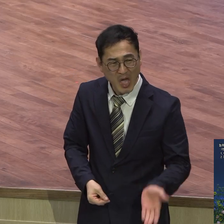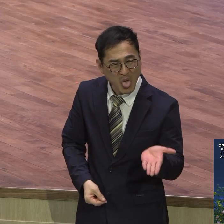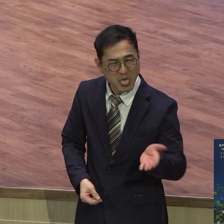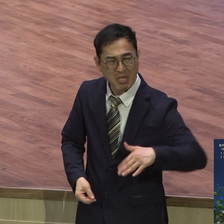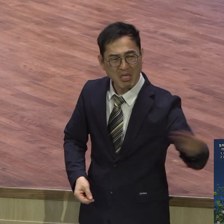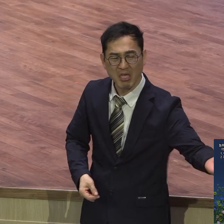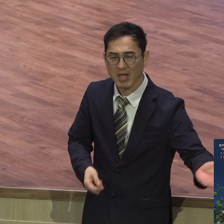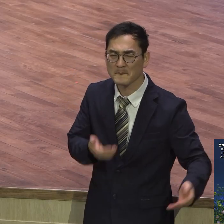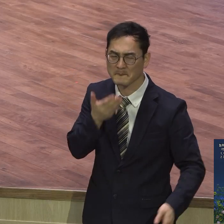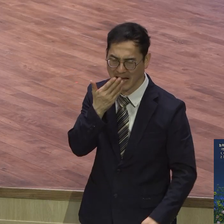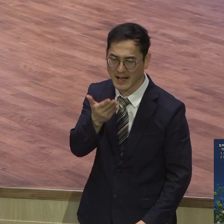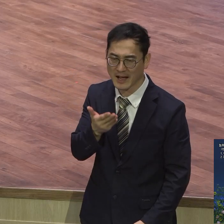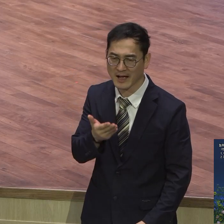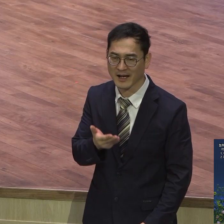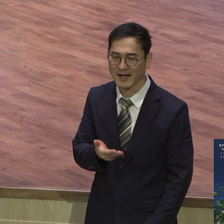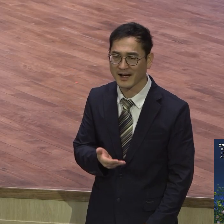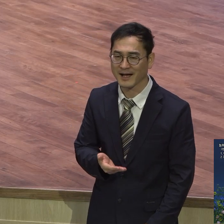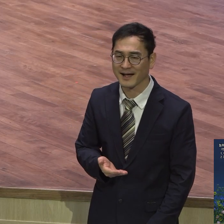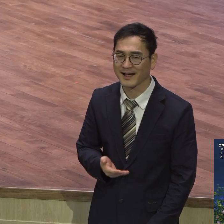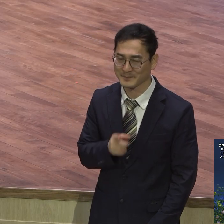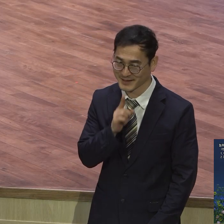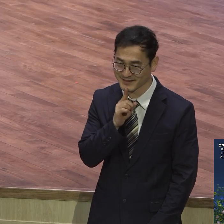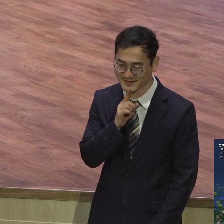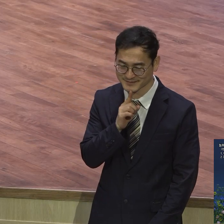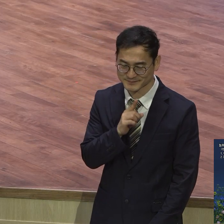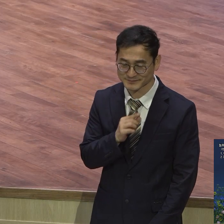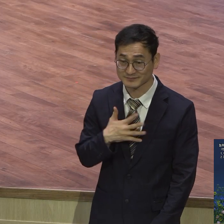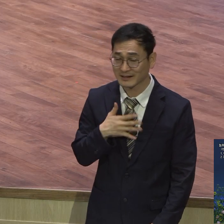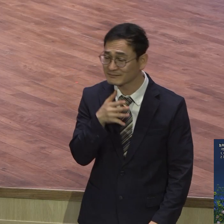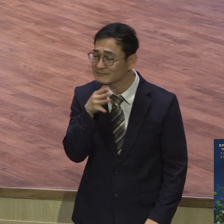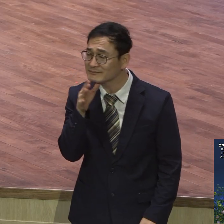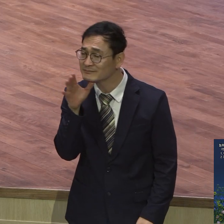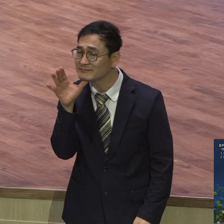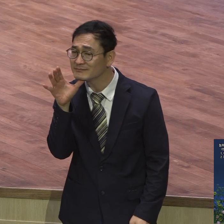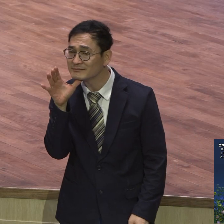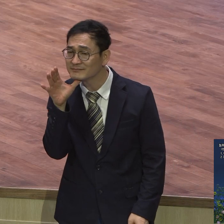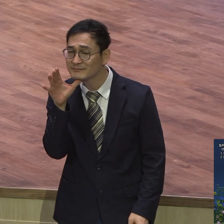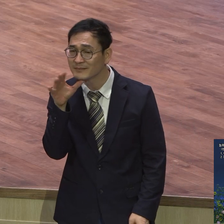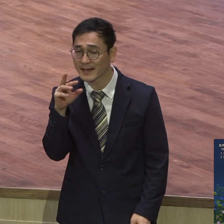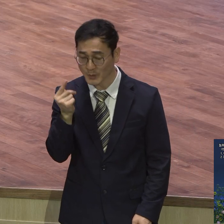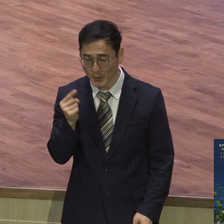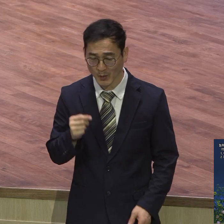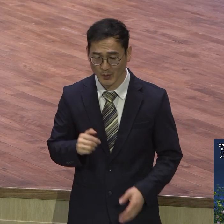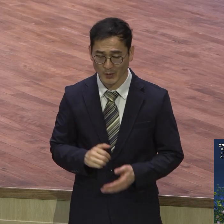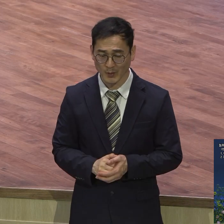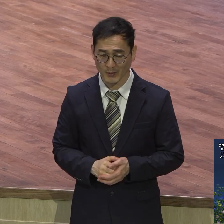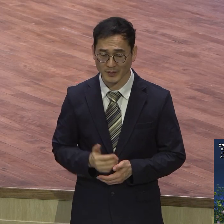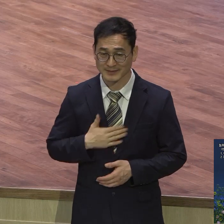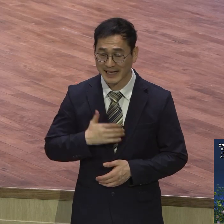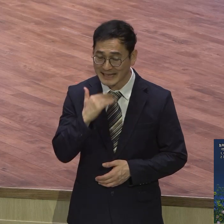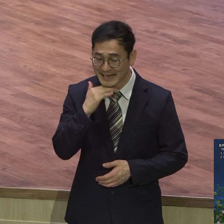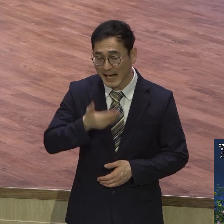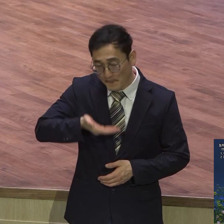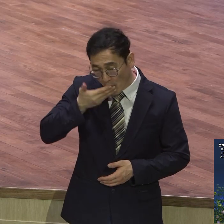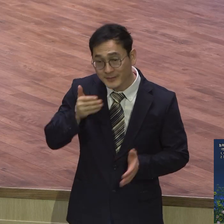저는요 나이를 이렇게 먹어도 나이를 먹었다 내가 나이가 먹었다